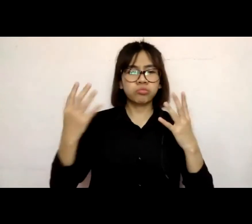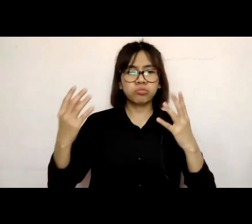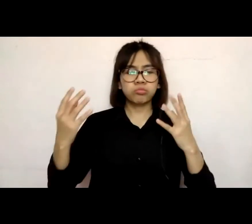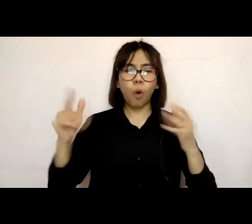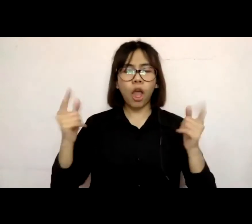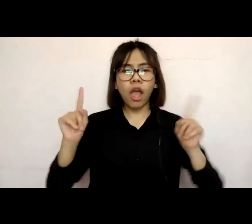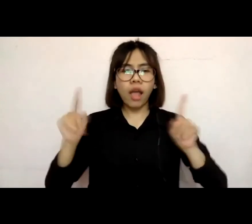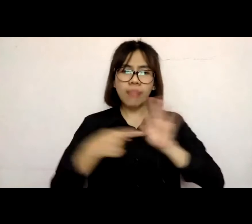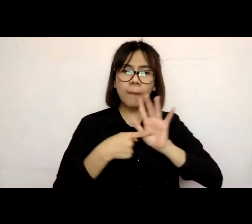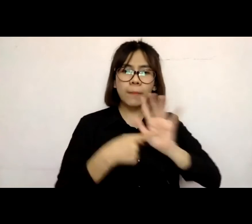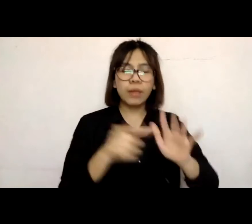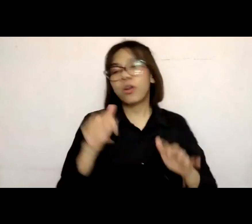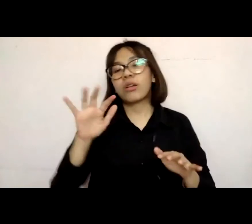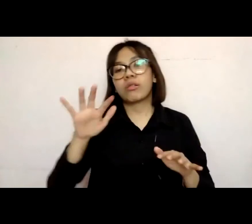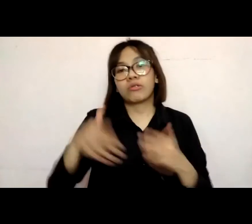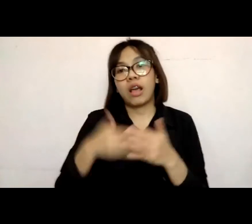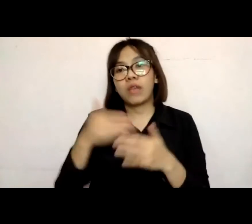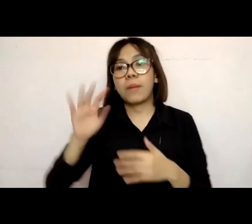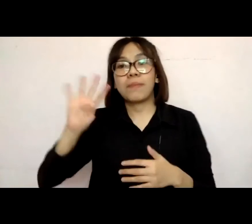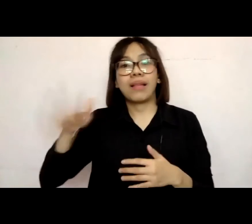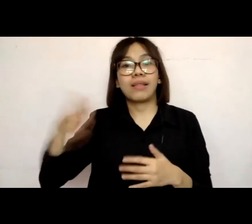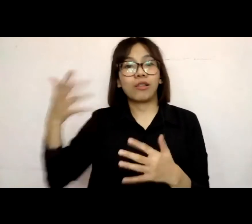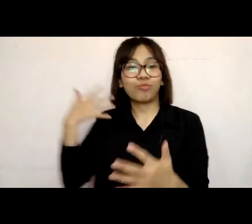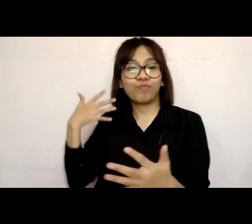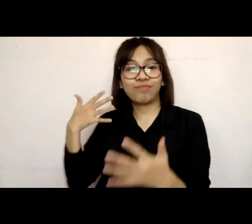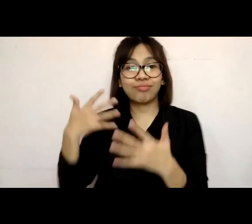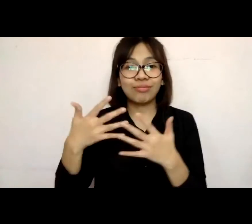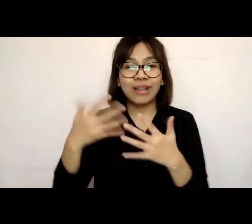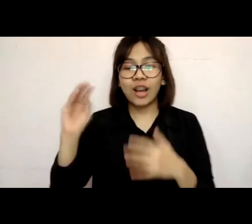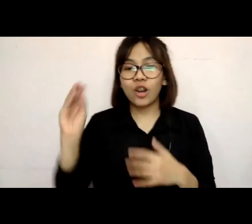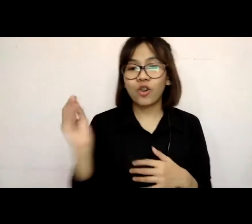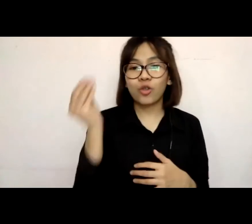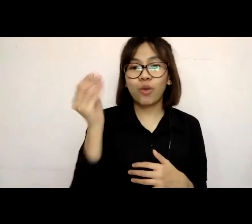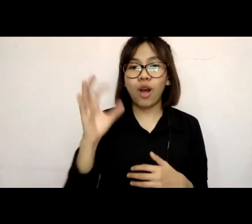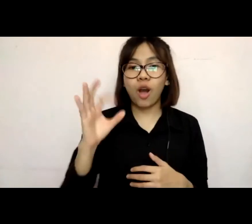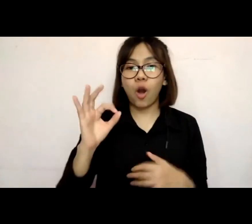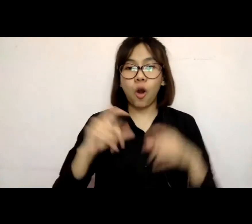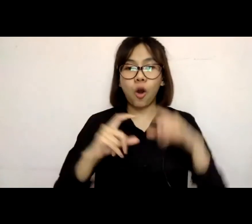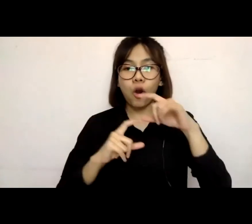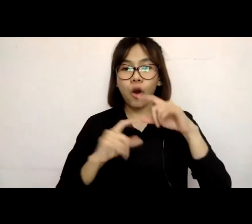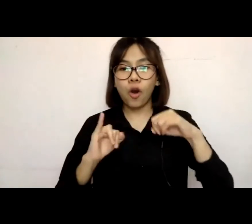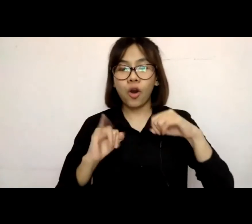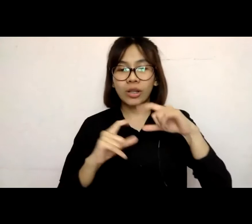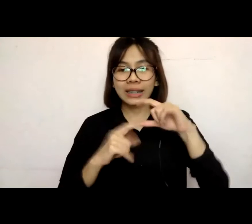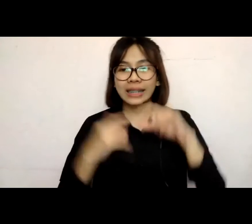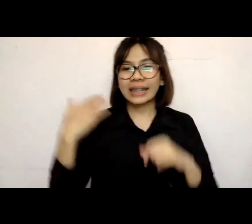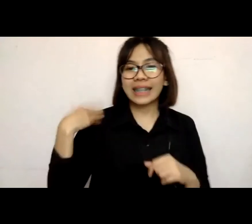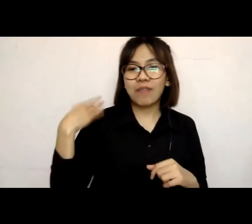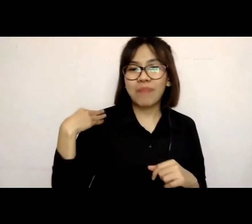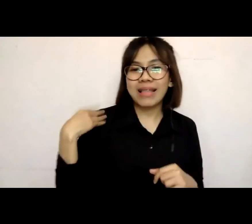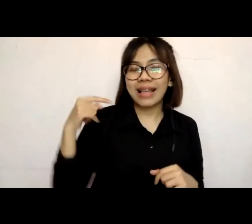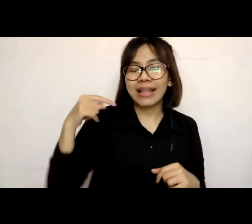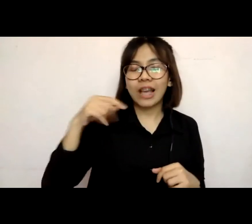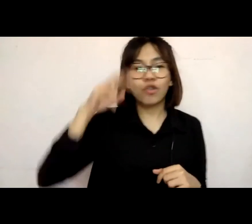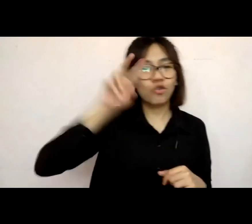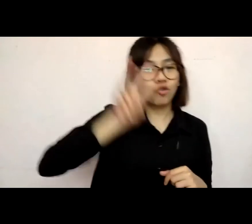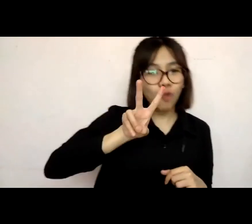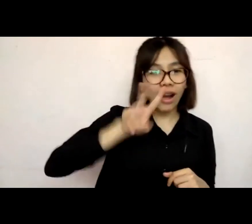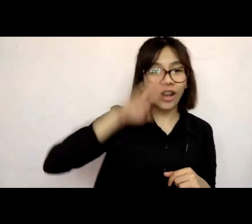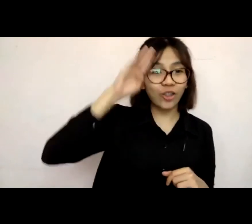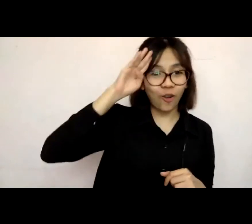keempat adalah adanya manajemen sekolah yang responsif gender. Nah, di sini contohnya yang pertama, laki-laki